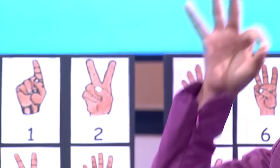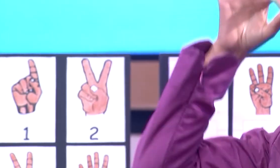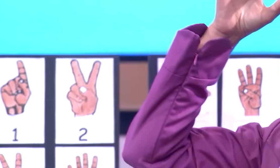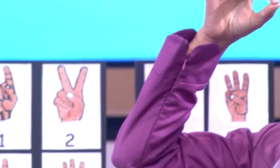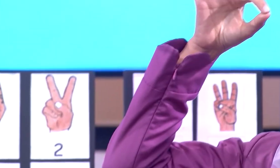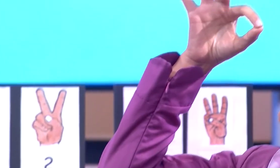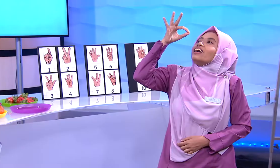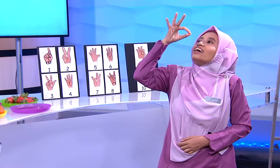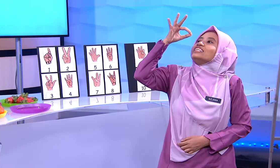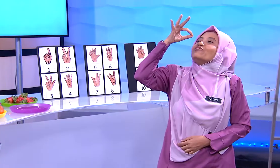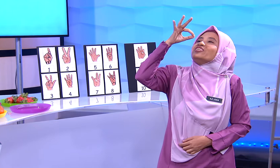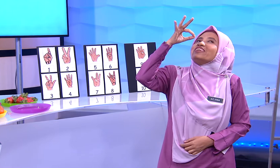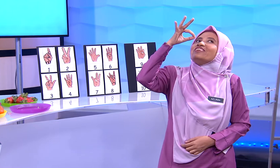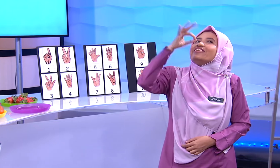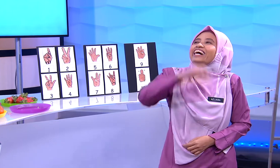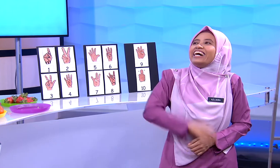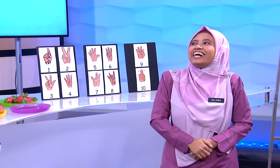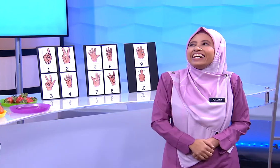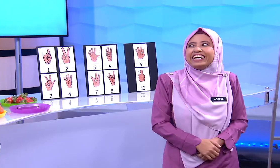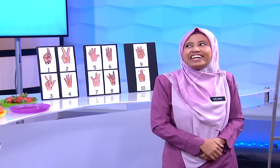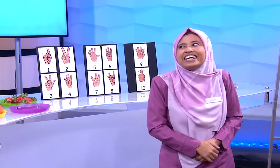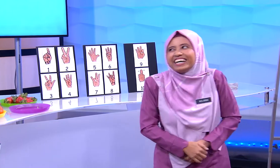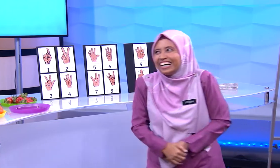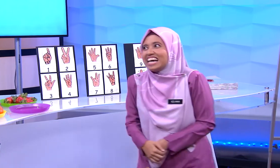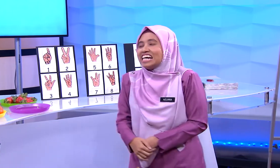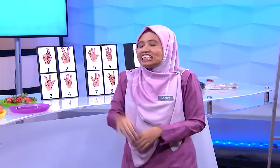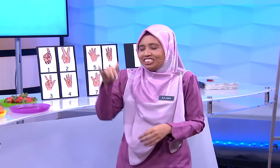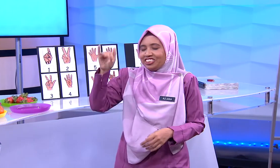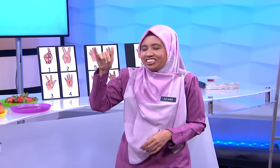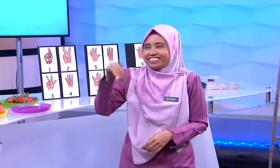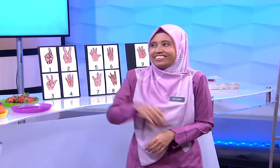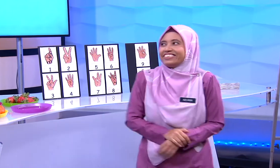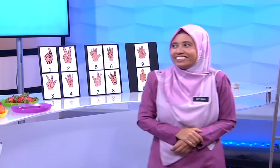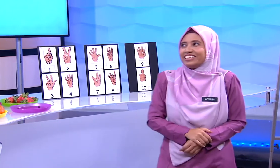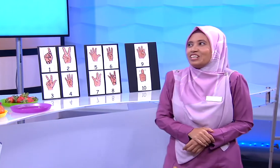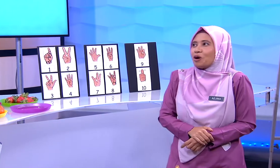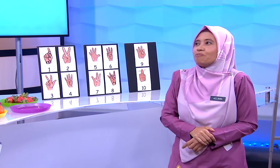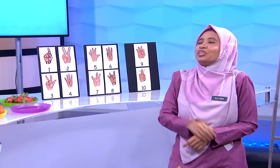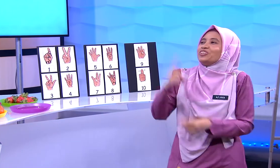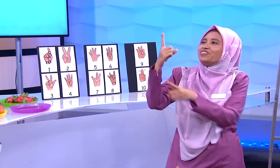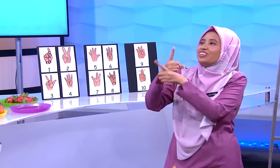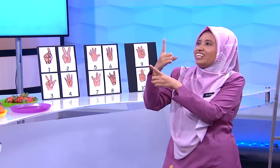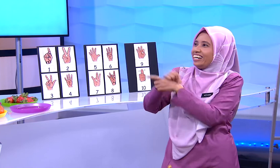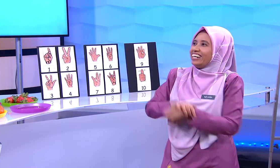Donga macam-macam kamu doa macam juga banget dituduhkan Maharaja dulu makan betul-betul